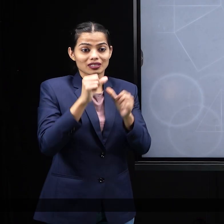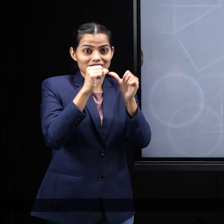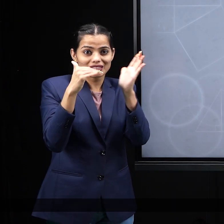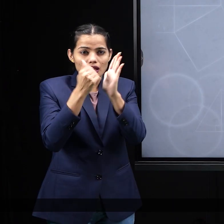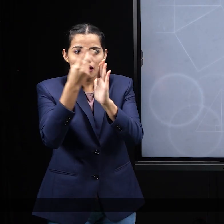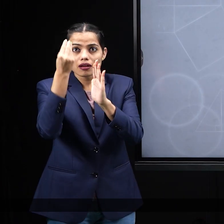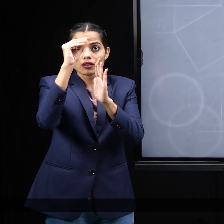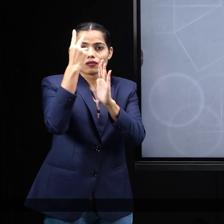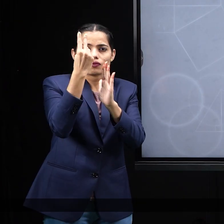एक बहुपद की डिग्री